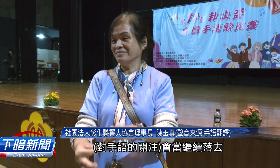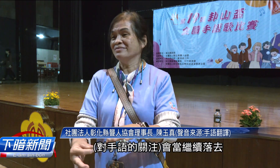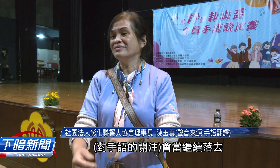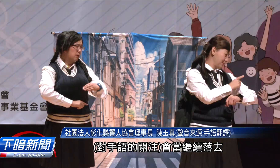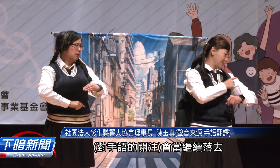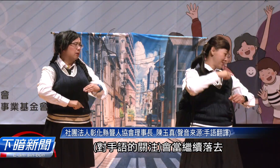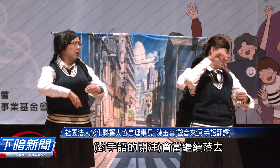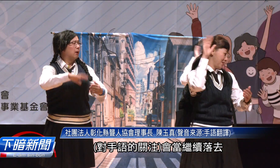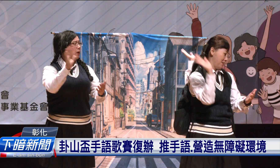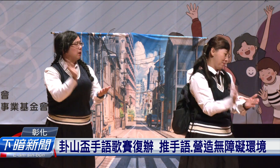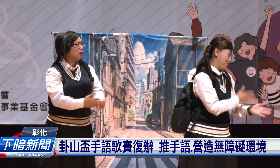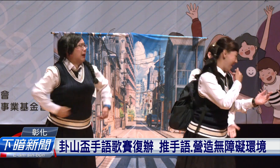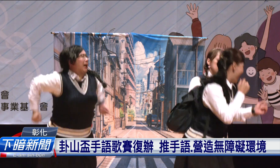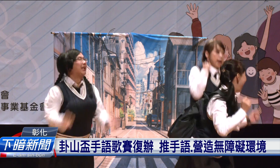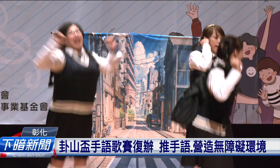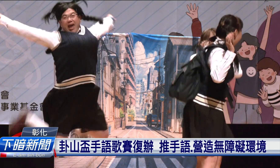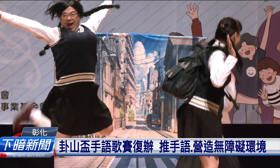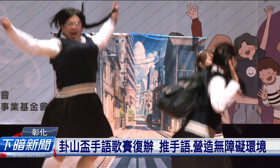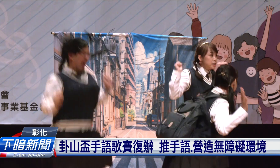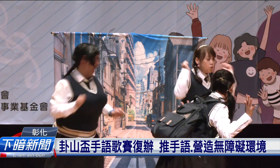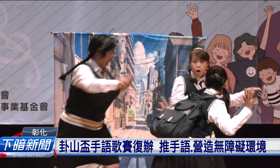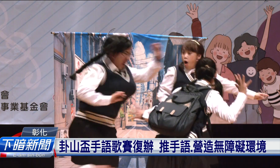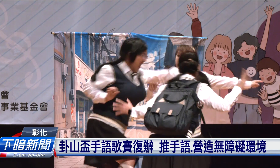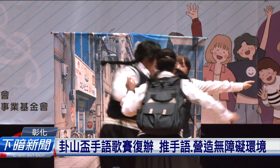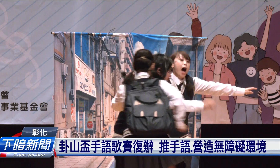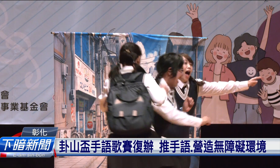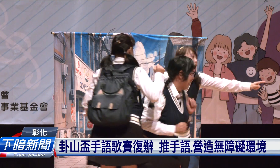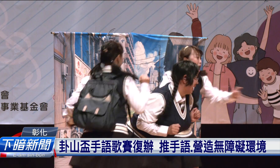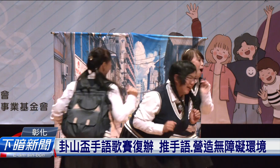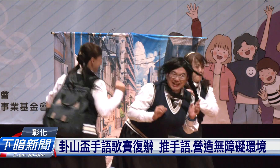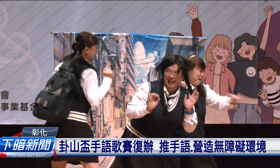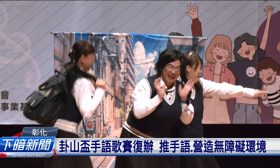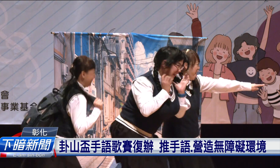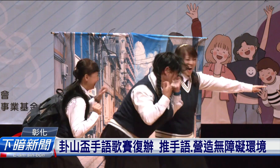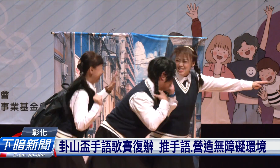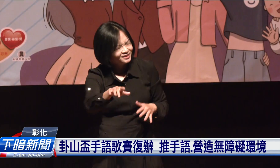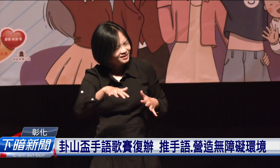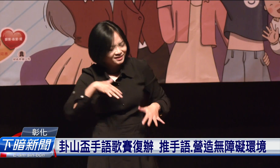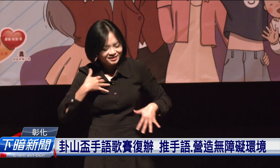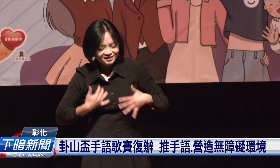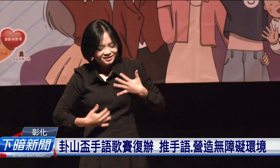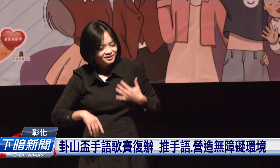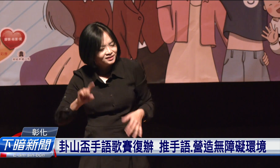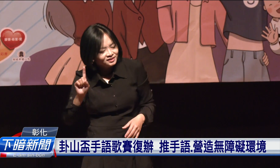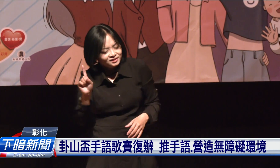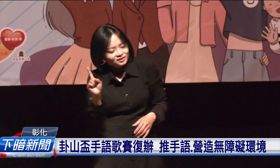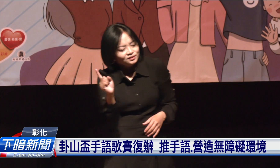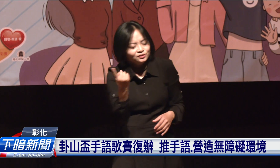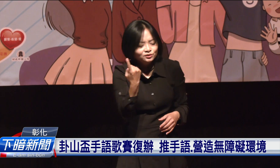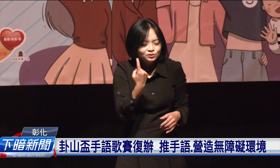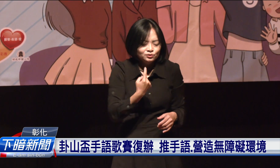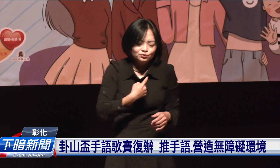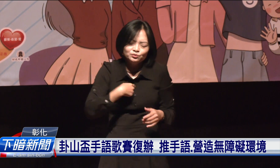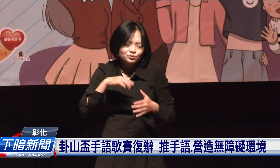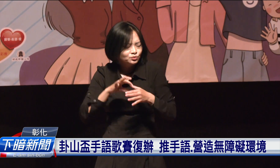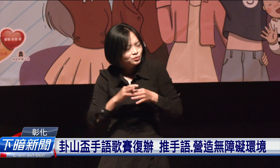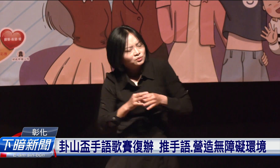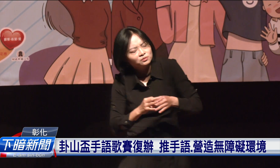去。 台湾目前有大约12万的听力障碍人口。2019年公布实施的国家语言发展